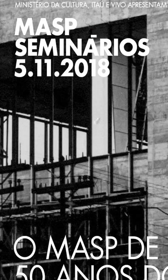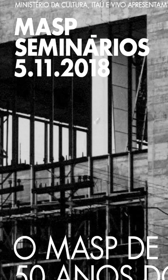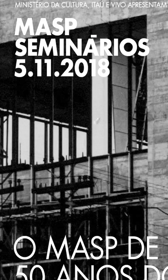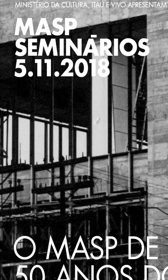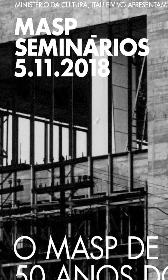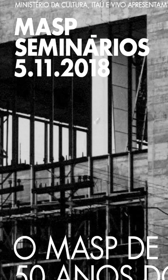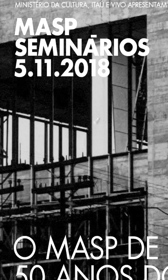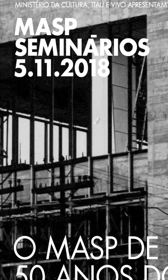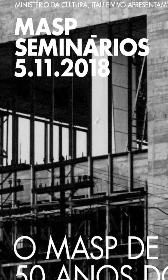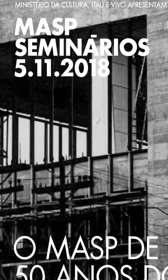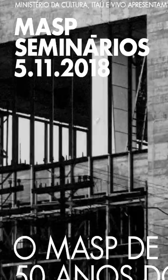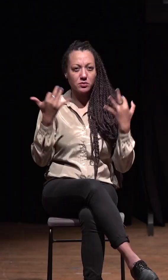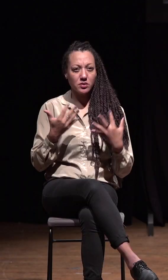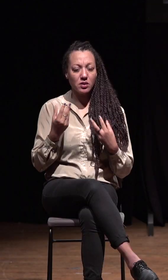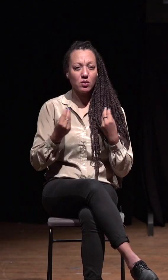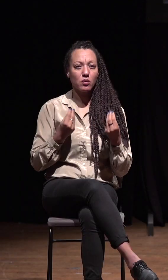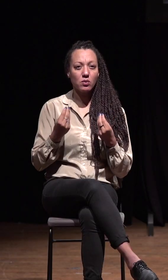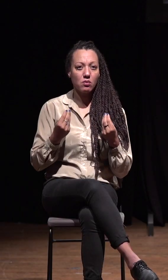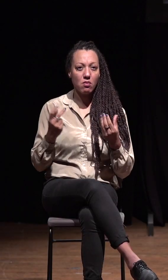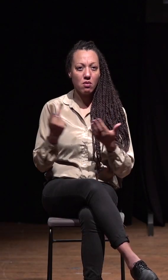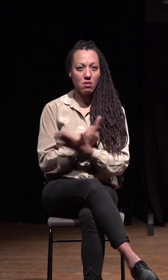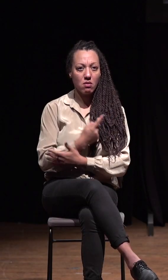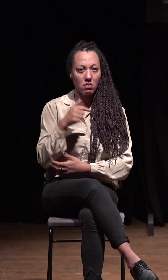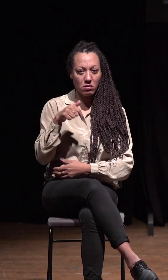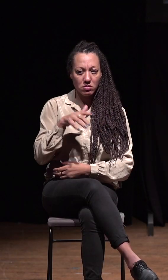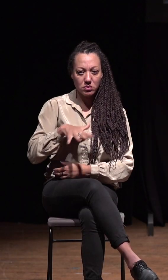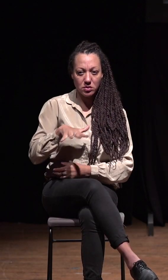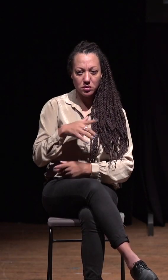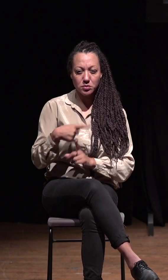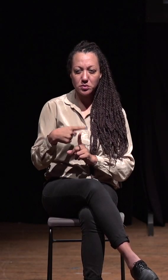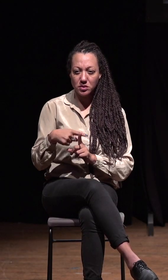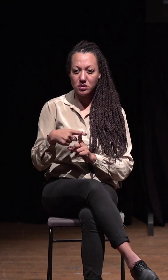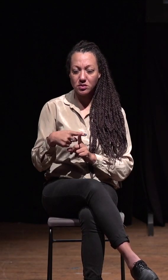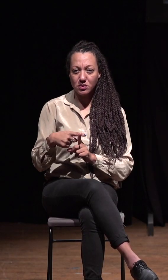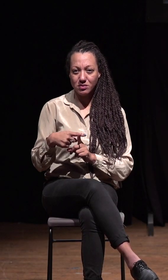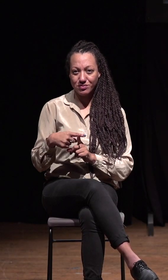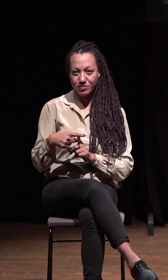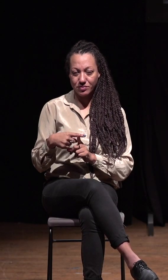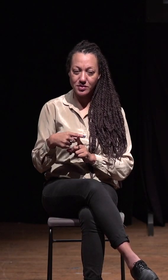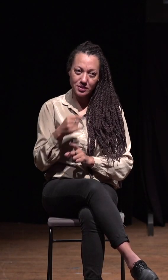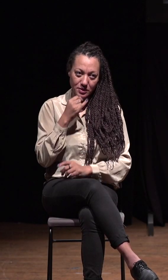dinâmica, né? Eu acho que todos nós, durante a vida,